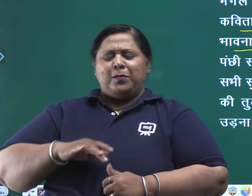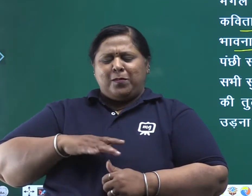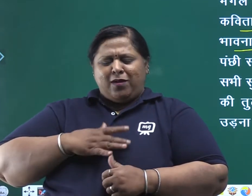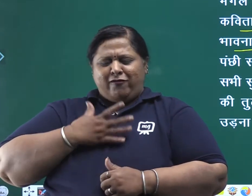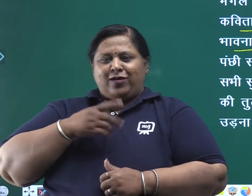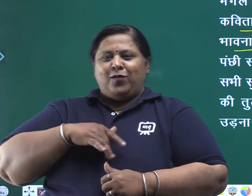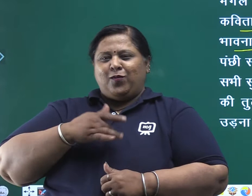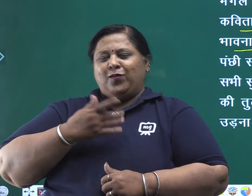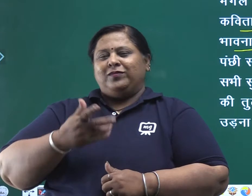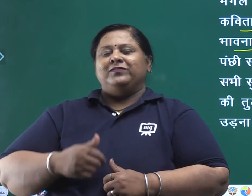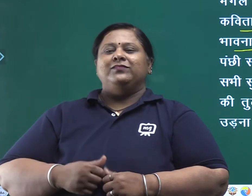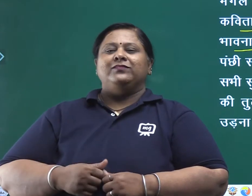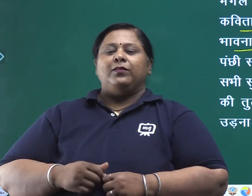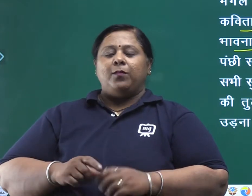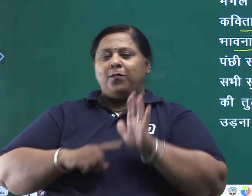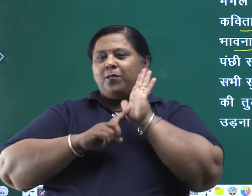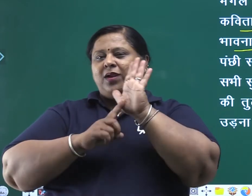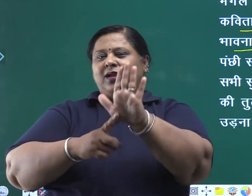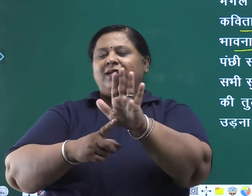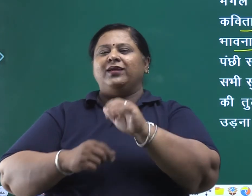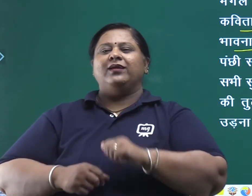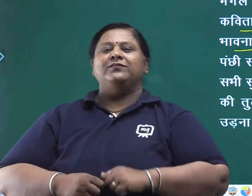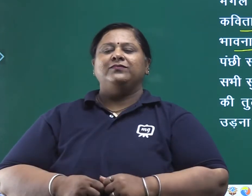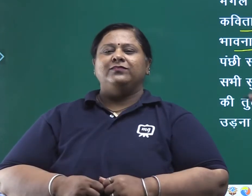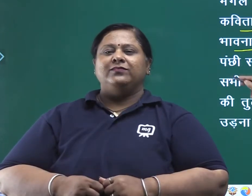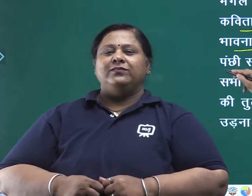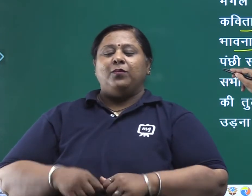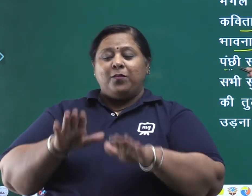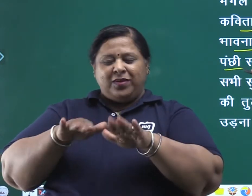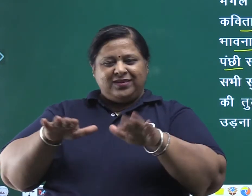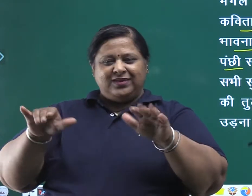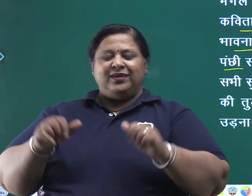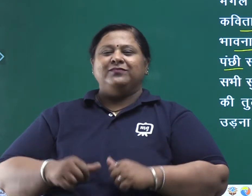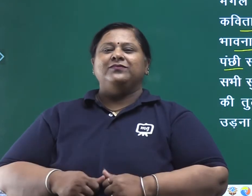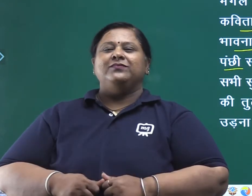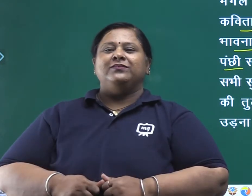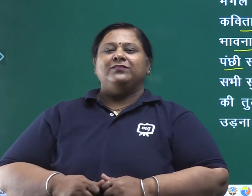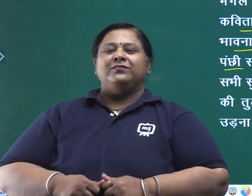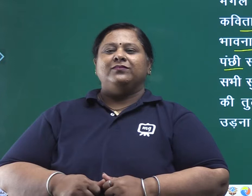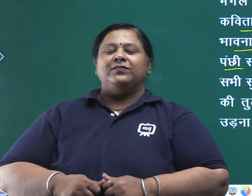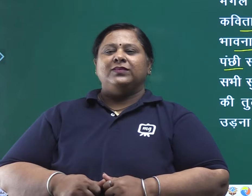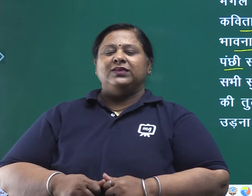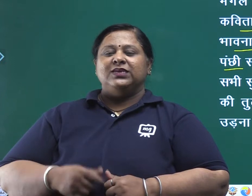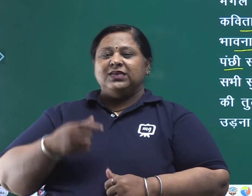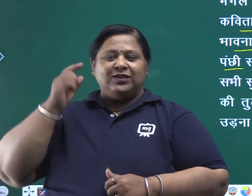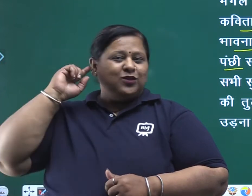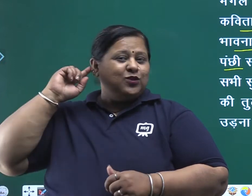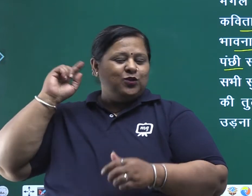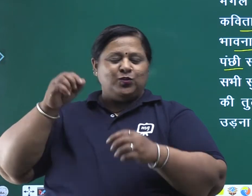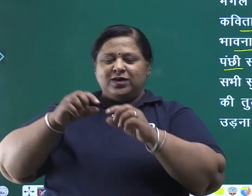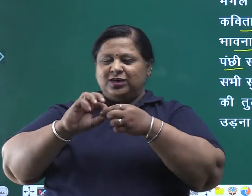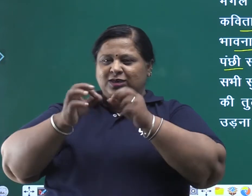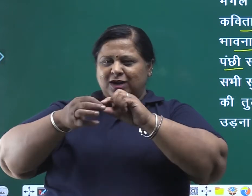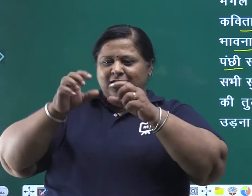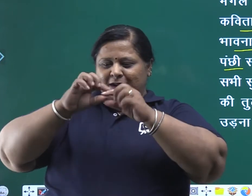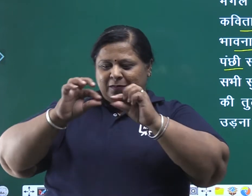भावनाओं को प्रकट किया है। पंछी स्वर्ण श्रृंखला में